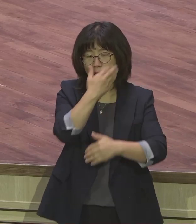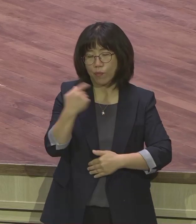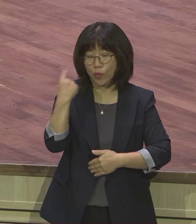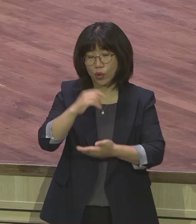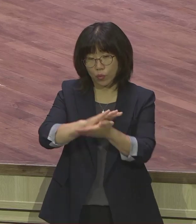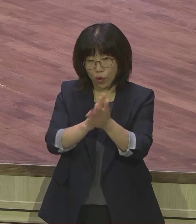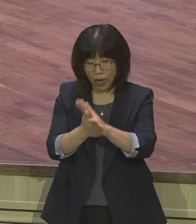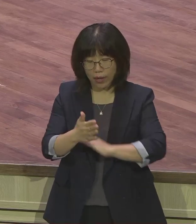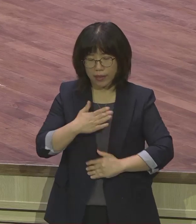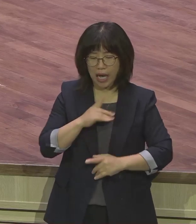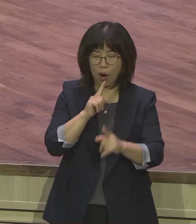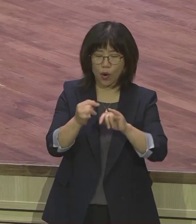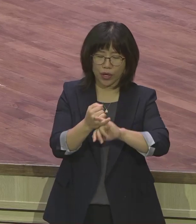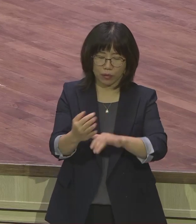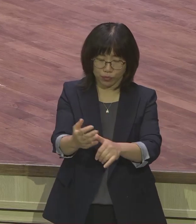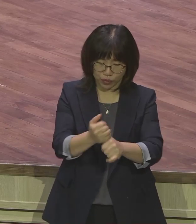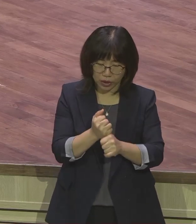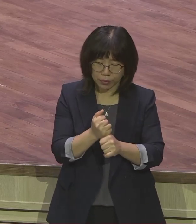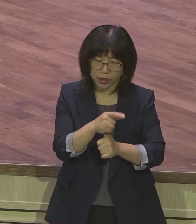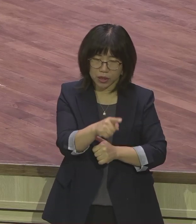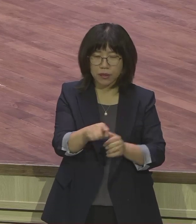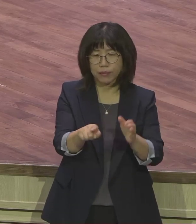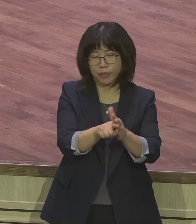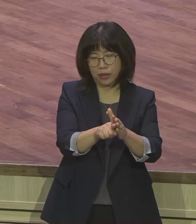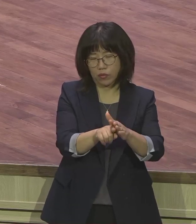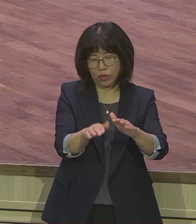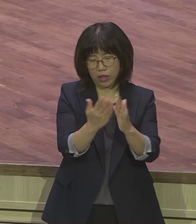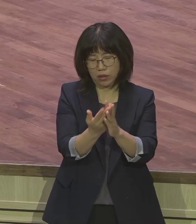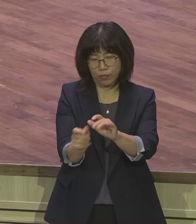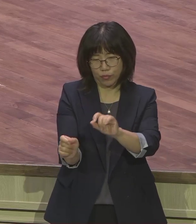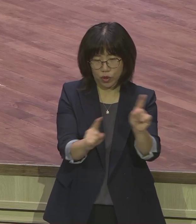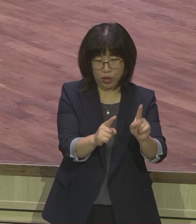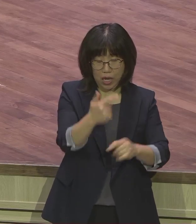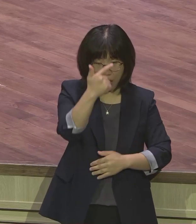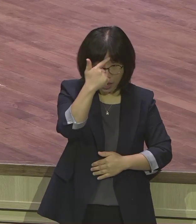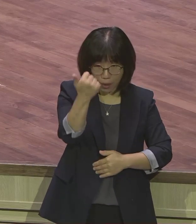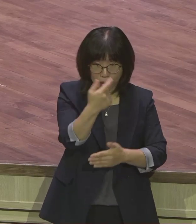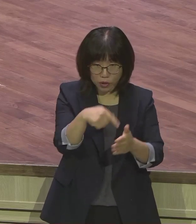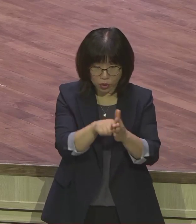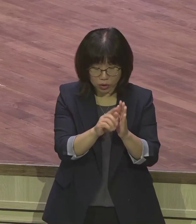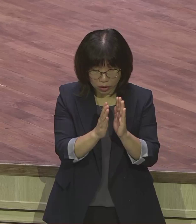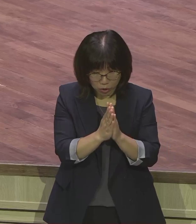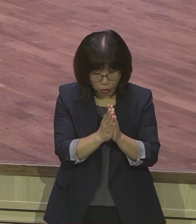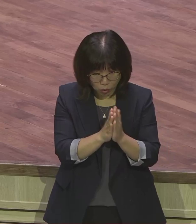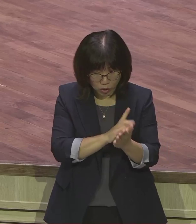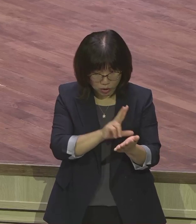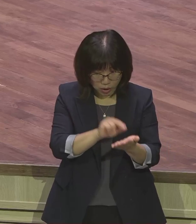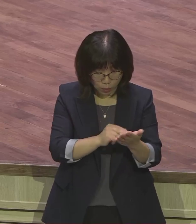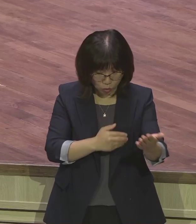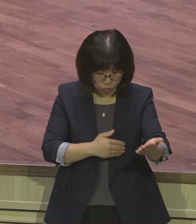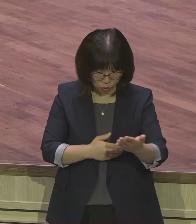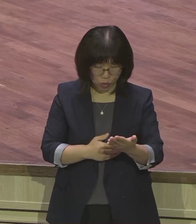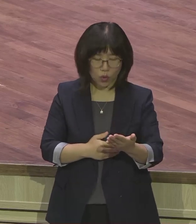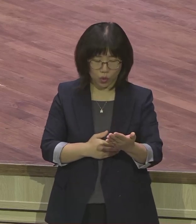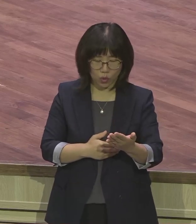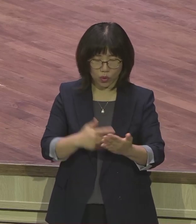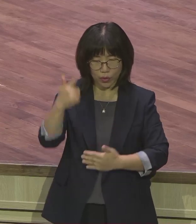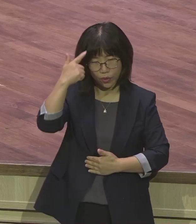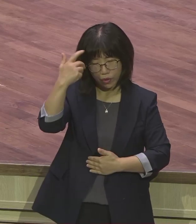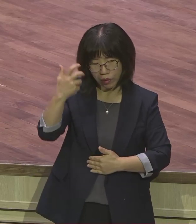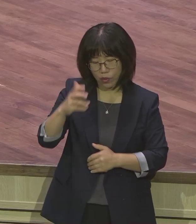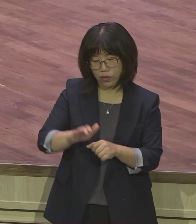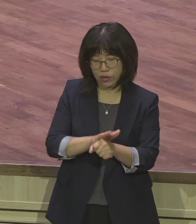다 가문이 살아난다 믿음 대단하잖아요 할아버지 구원을 위해서 기도 제목 내 하나님 걸 보면서 얼마나 영원히 살아